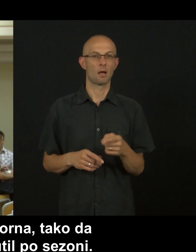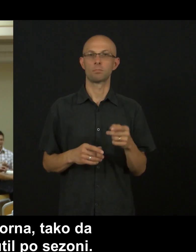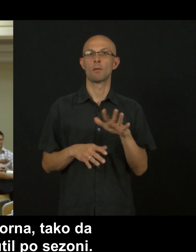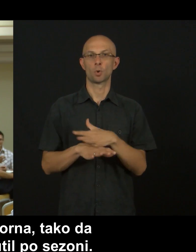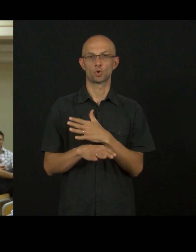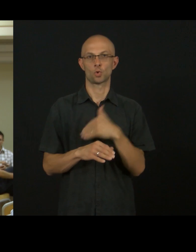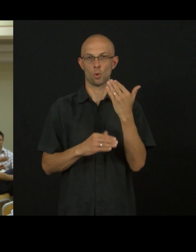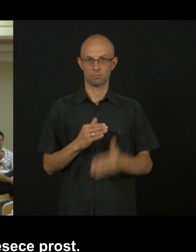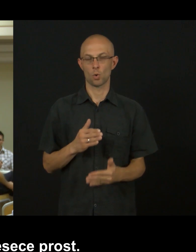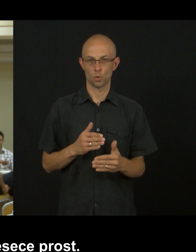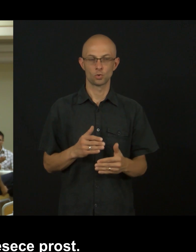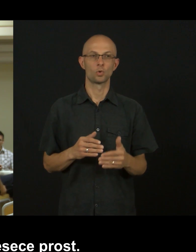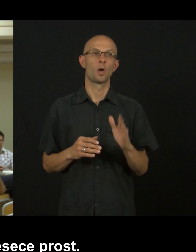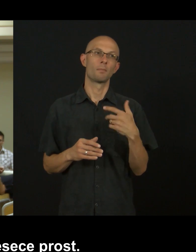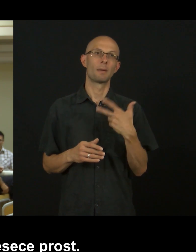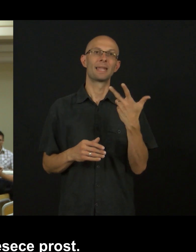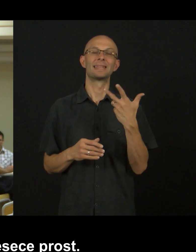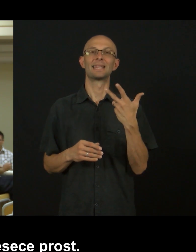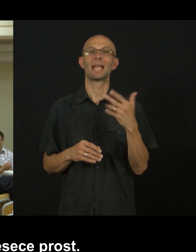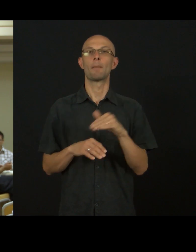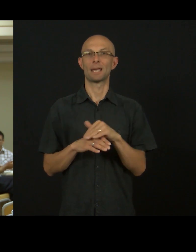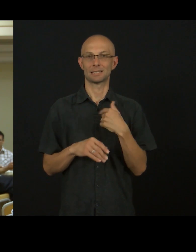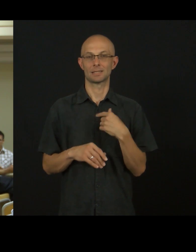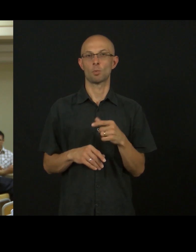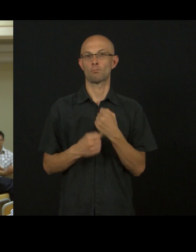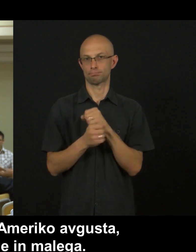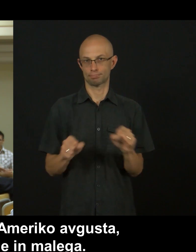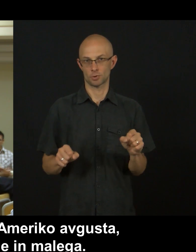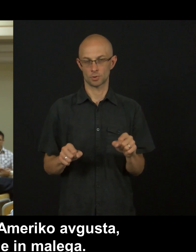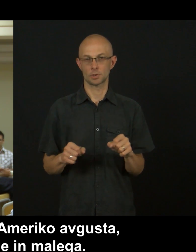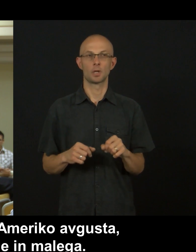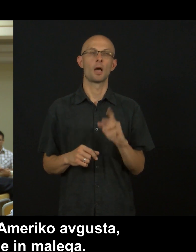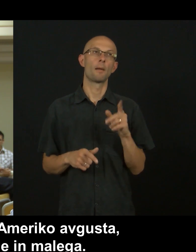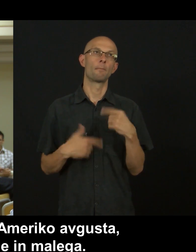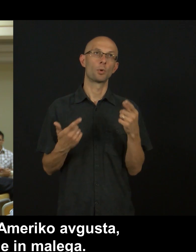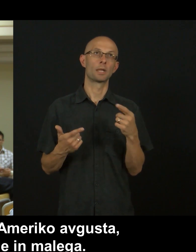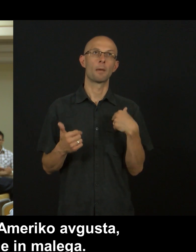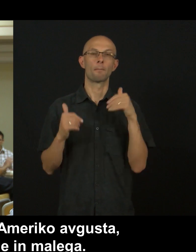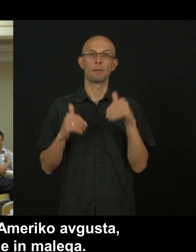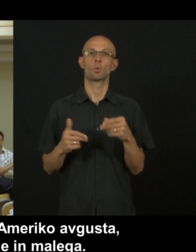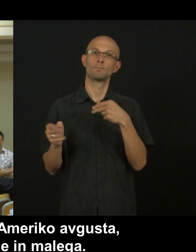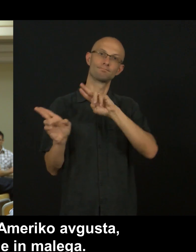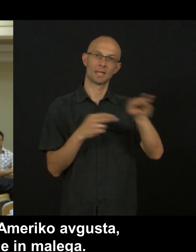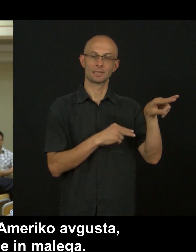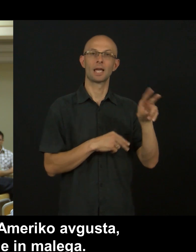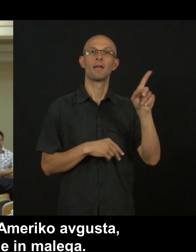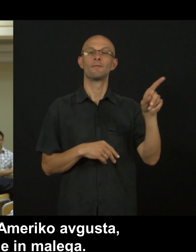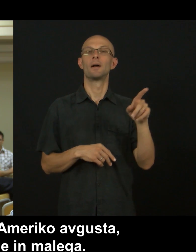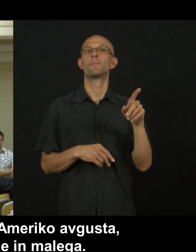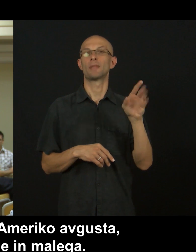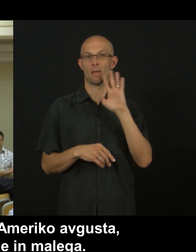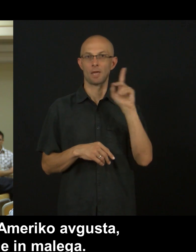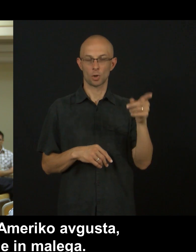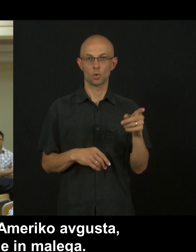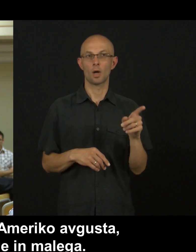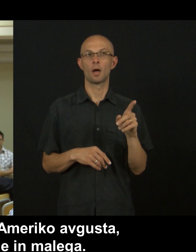po sezoni, ampak sem bil 3 mesece frej. Potem bi mogel iti trenirati v Ameriko avgusta,